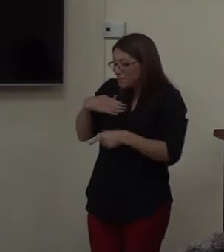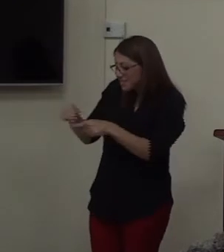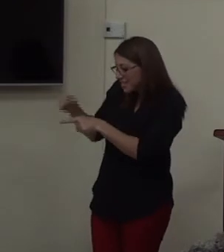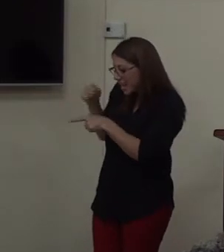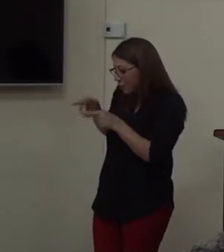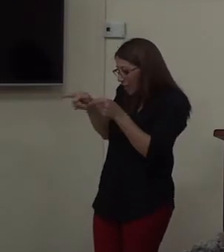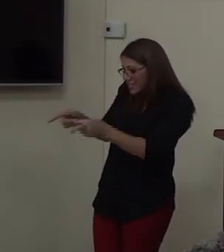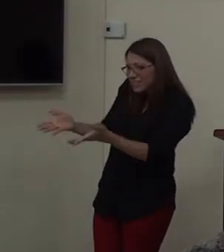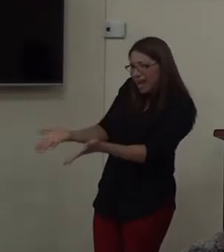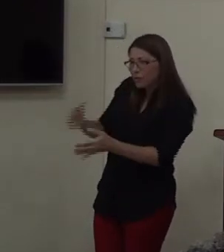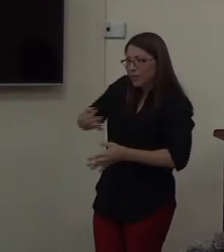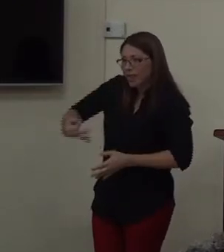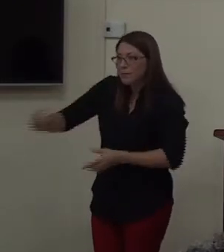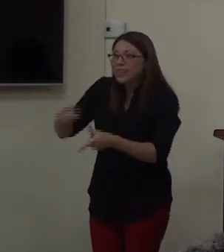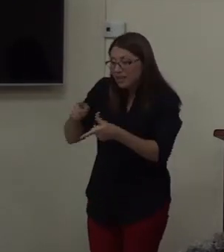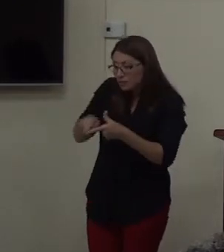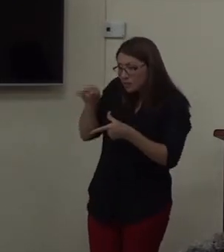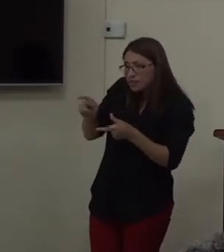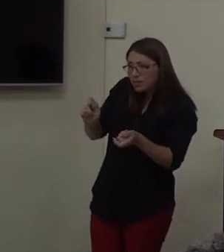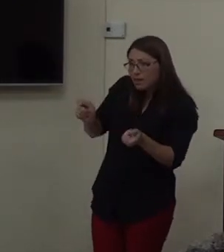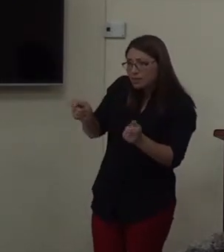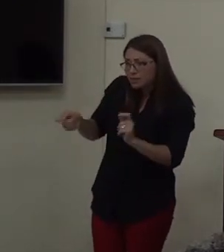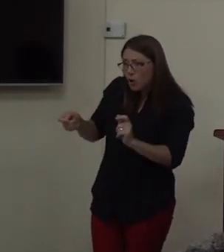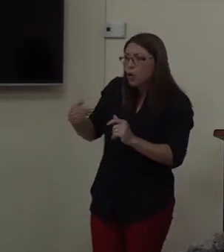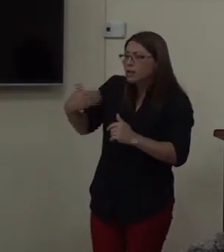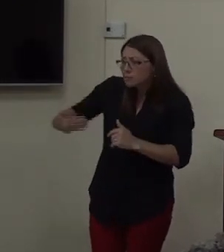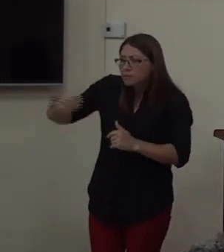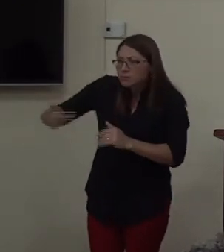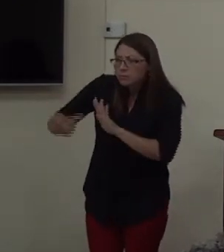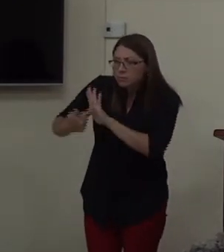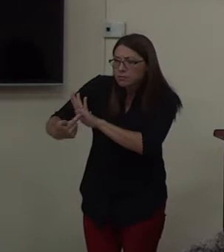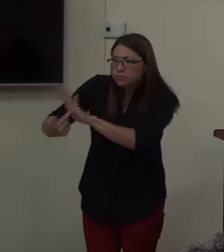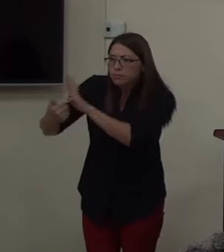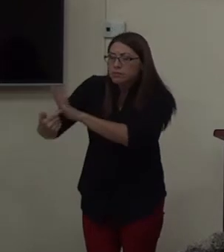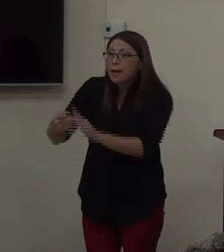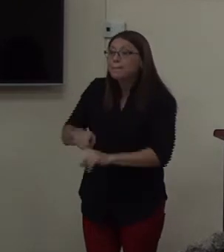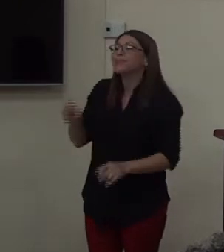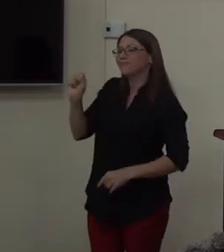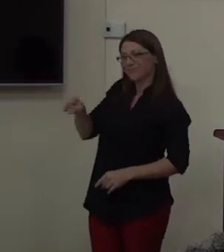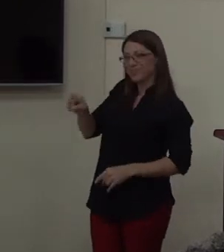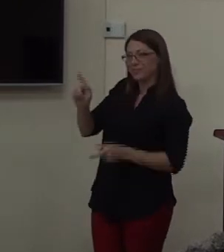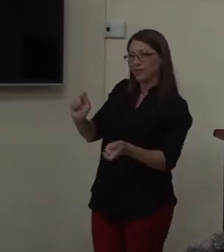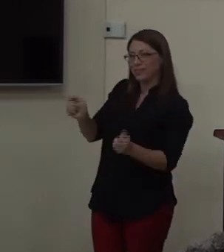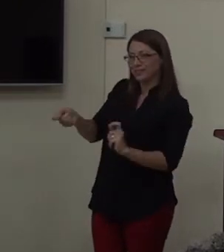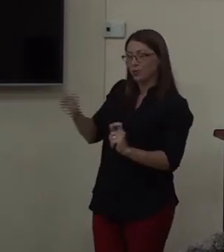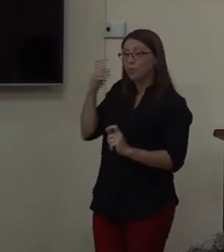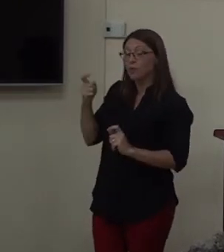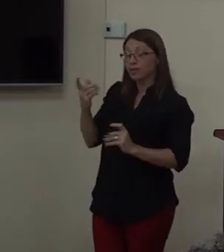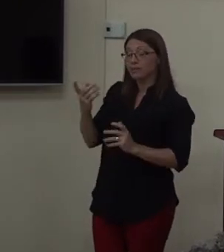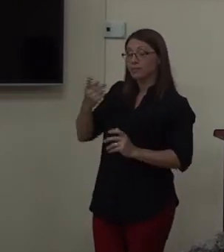Entonces, esa transición está ahí constantemente mostrada, pero sí es una transición porque básicamente lo que